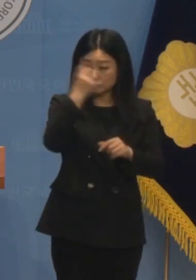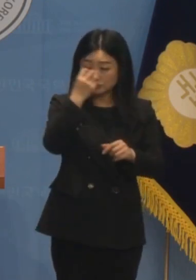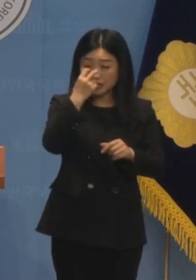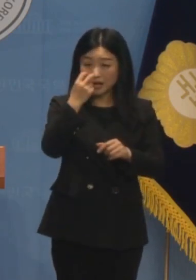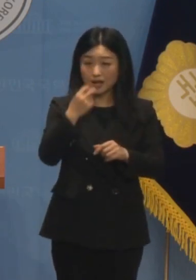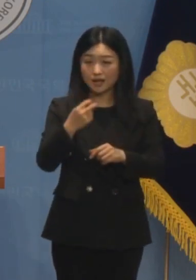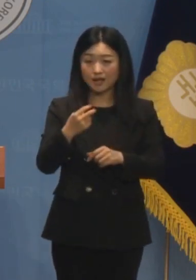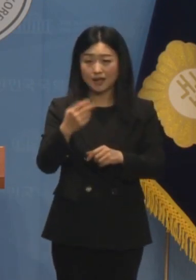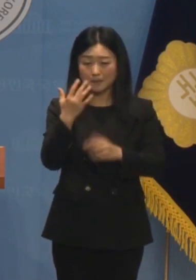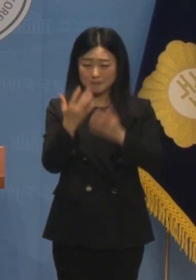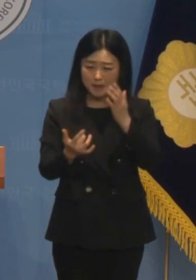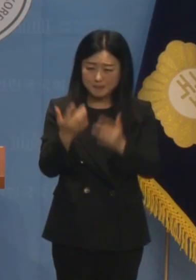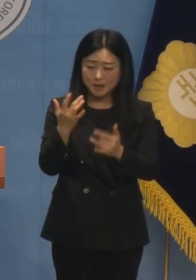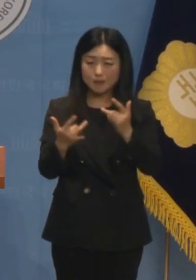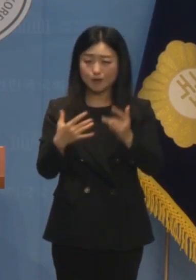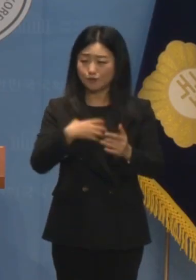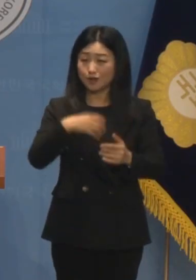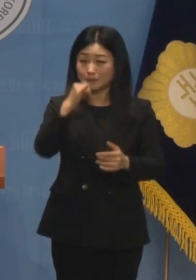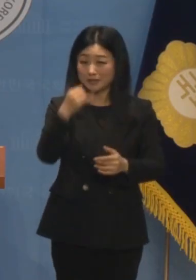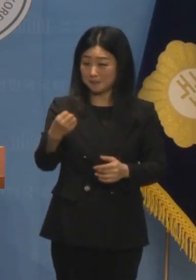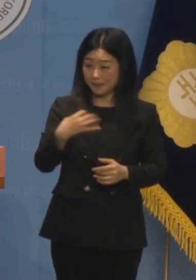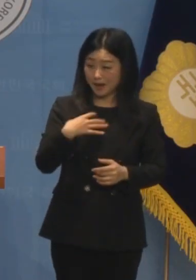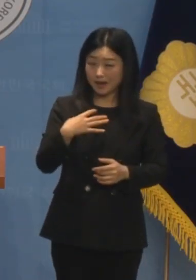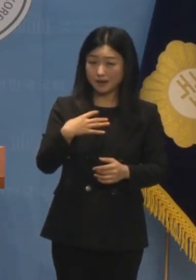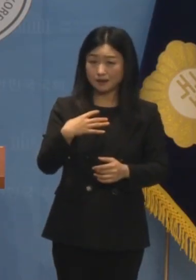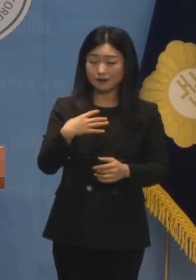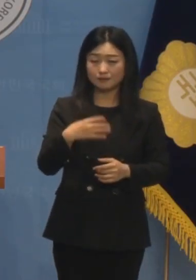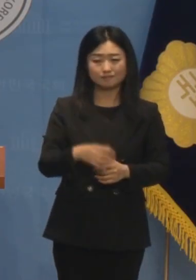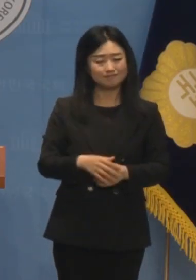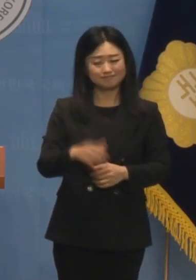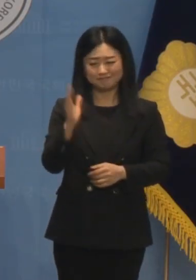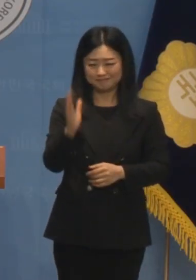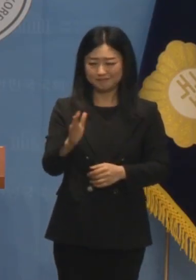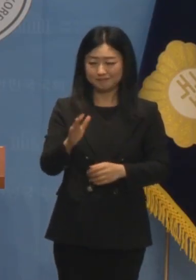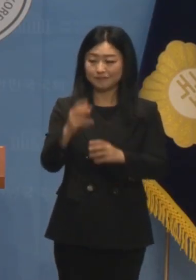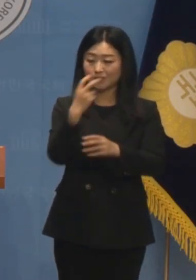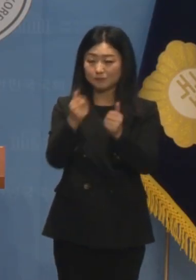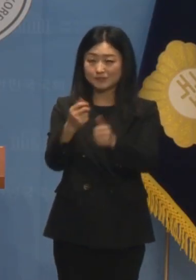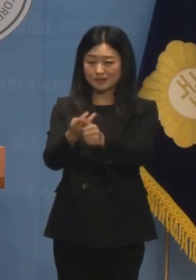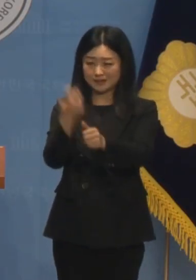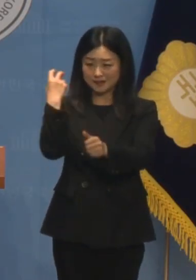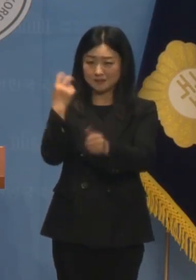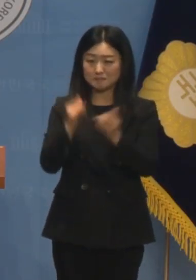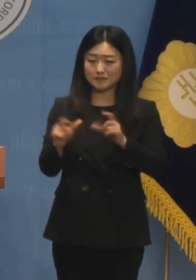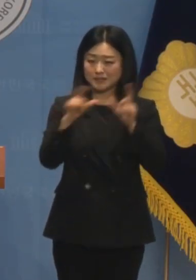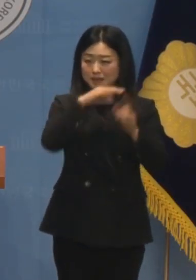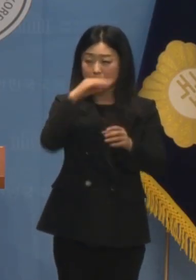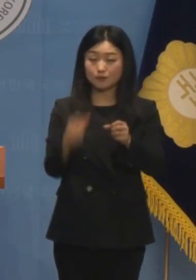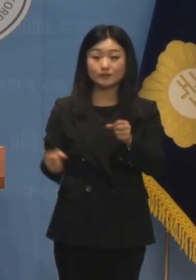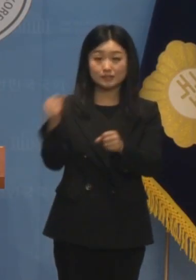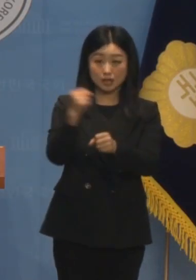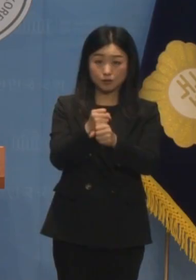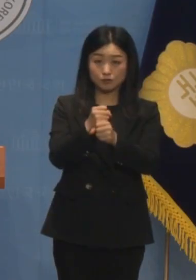운운하며 무너진 법치를 바로 세우려는 국회의 탄핵을 호도하지 마십시오.